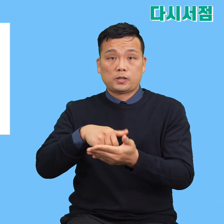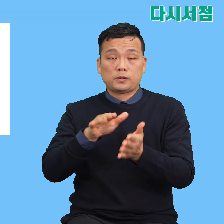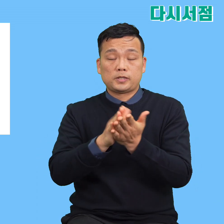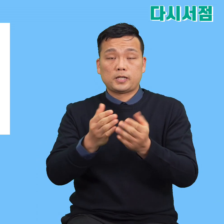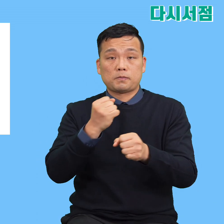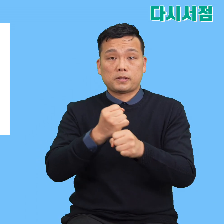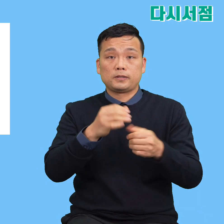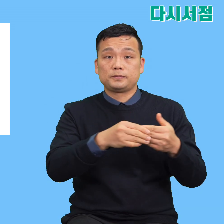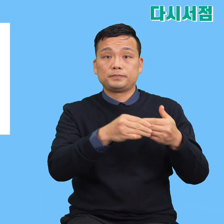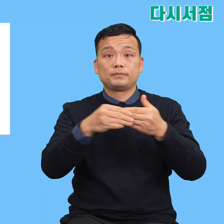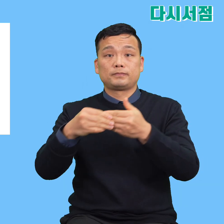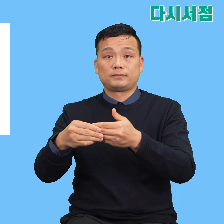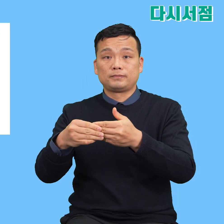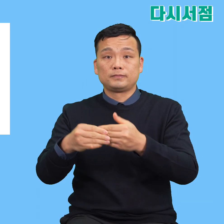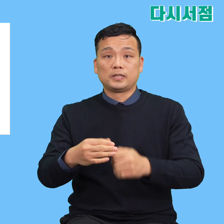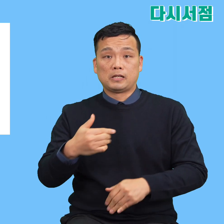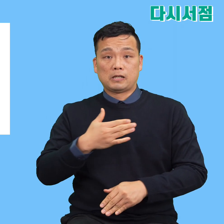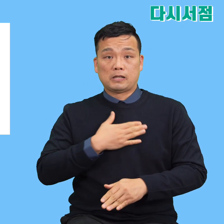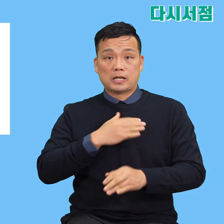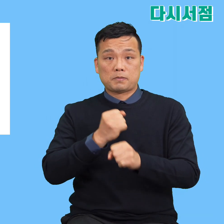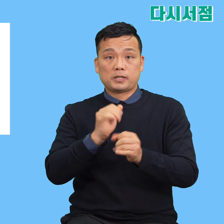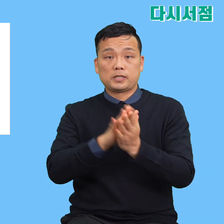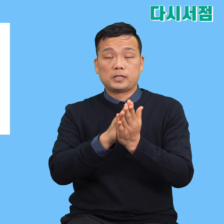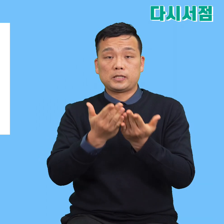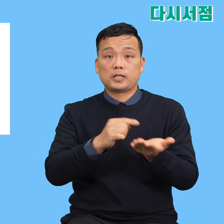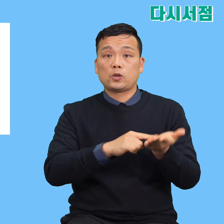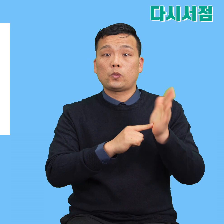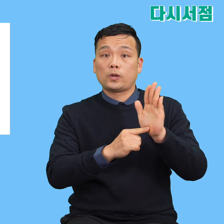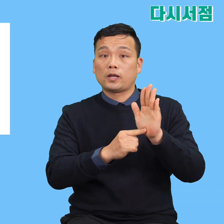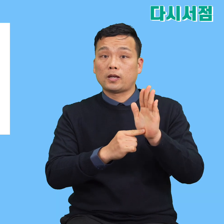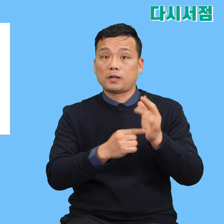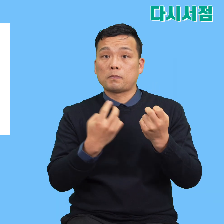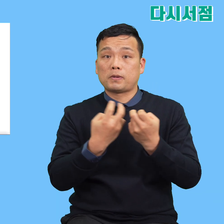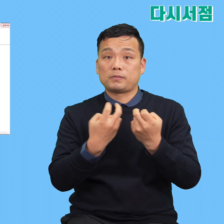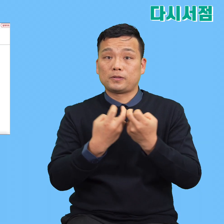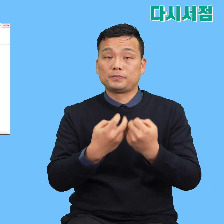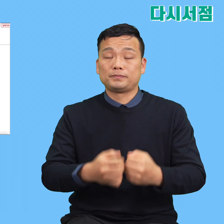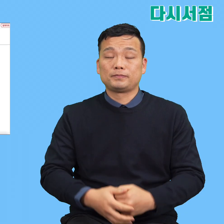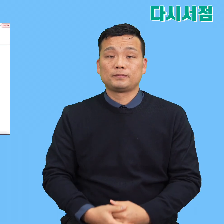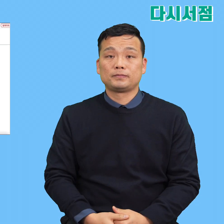독립출판 길라잡이 내 책 알리는 방법.